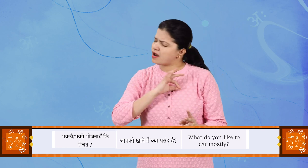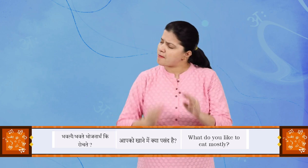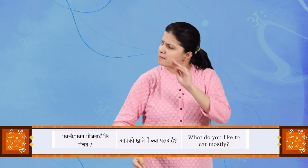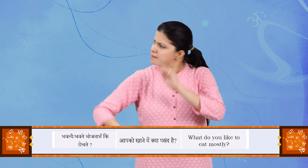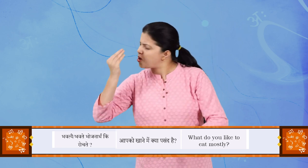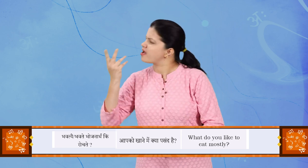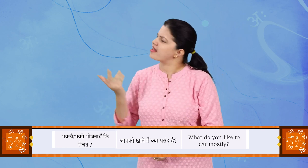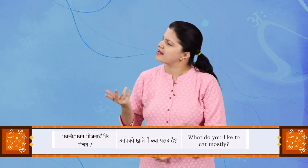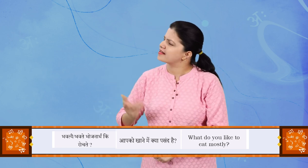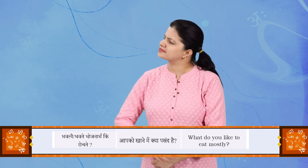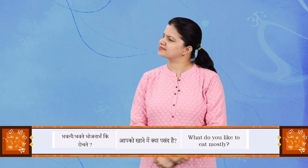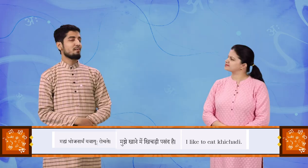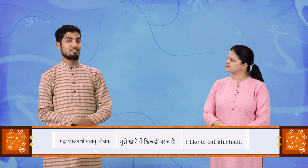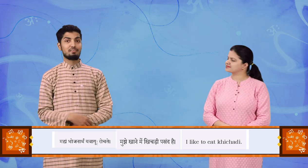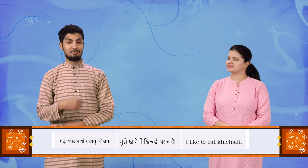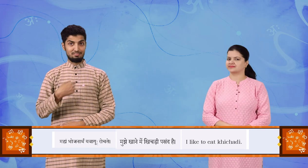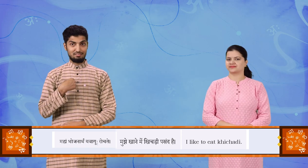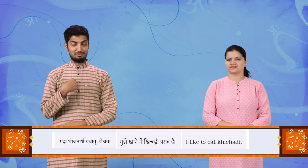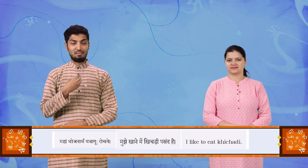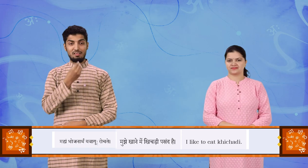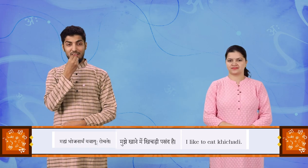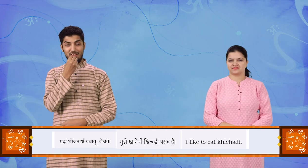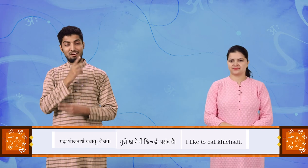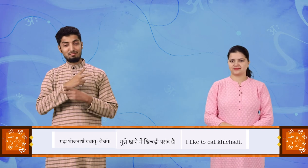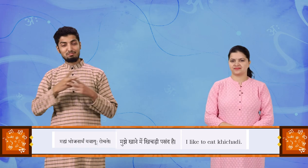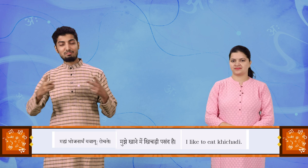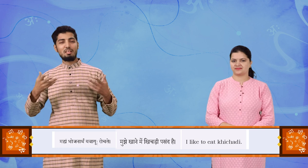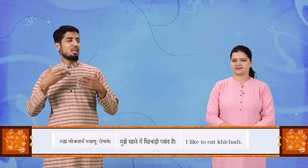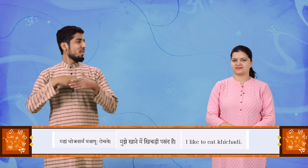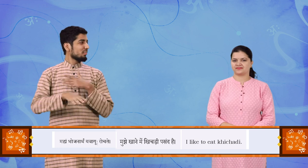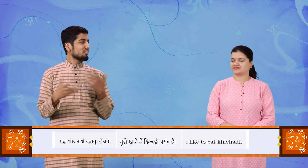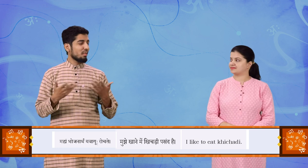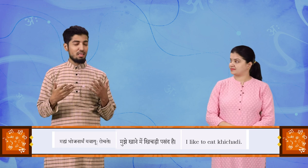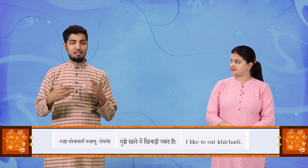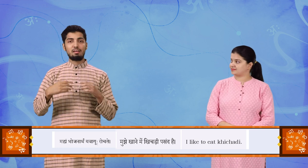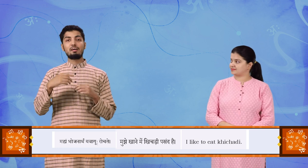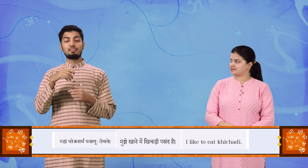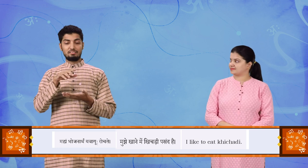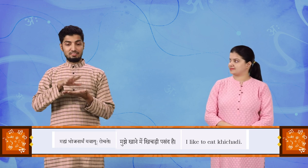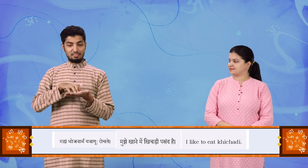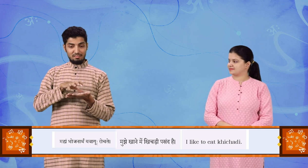ए मईया हम भोजनार्थ धन्यवाद गुरु जी